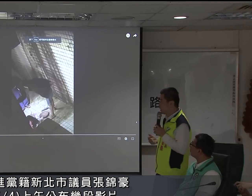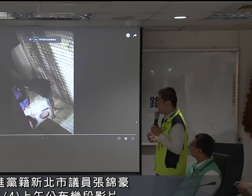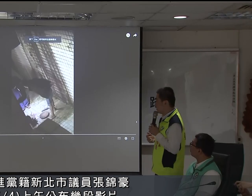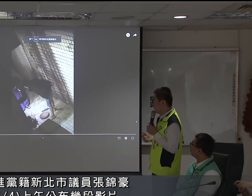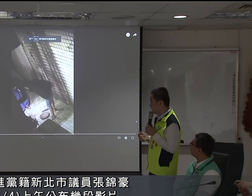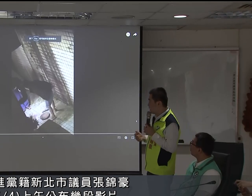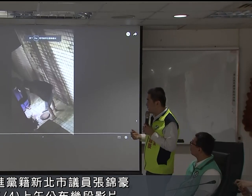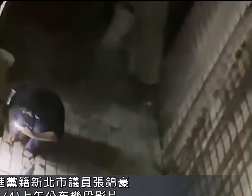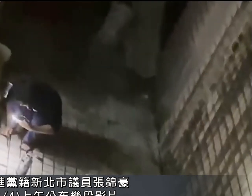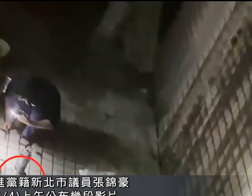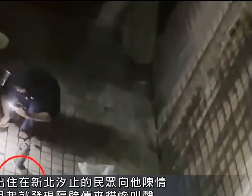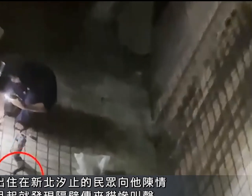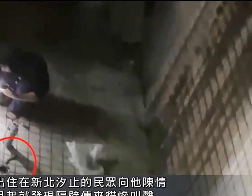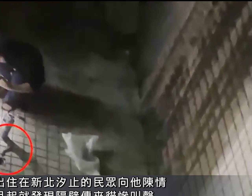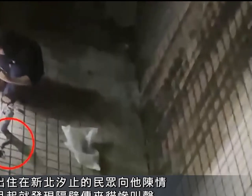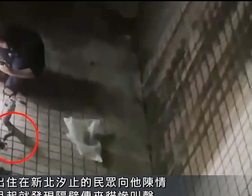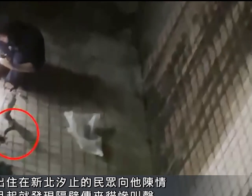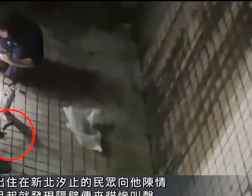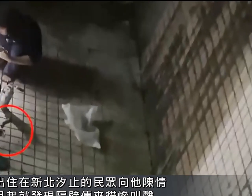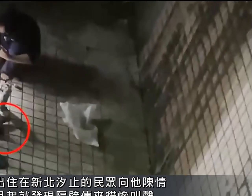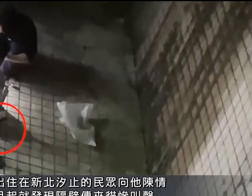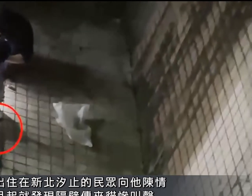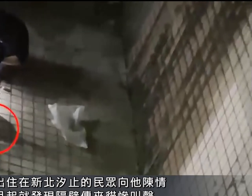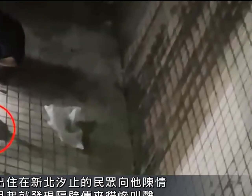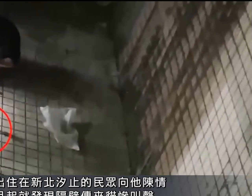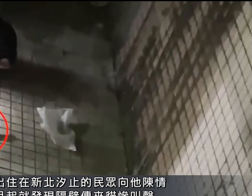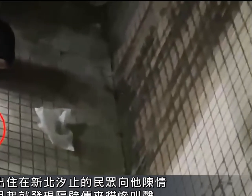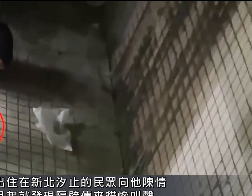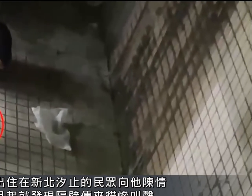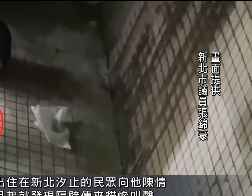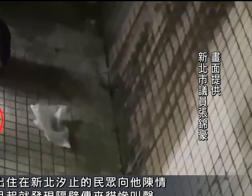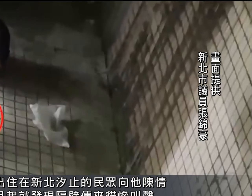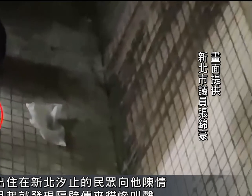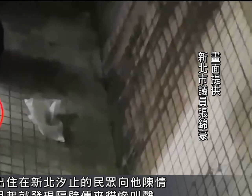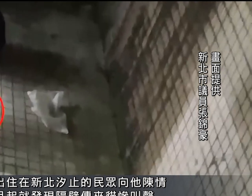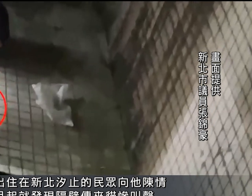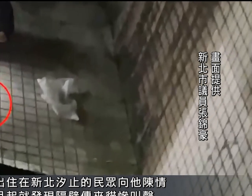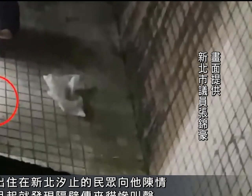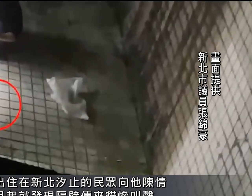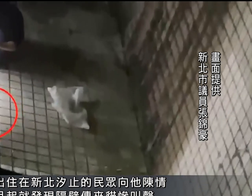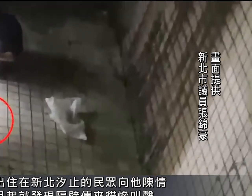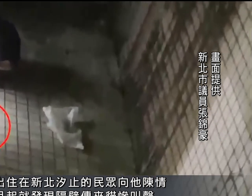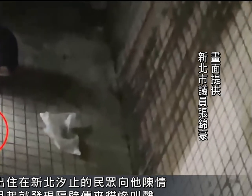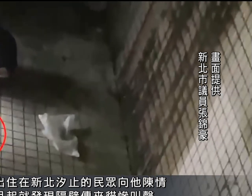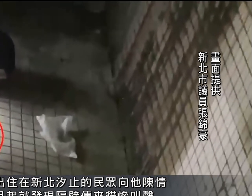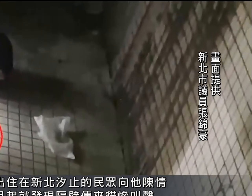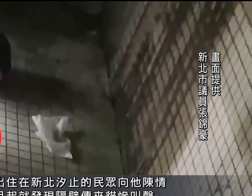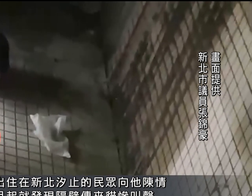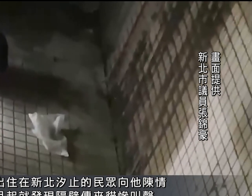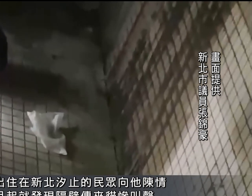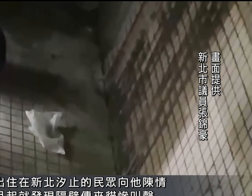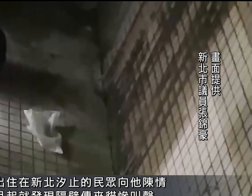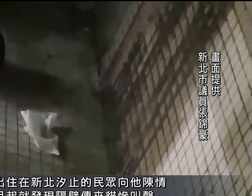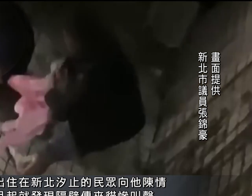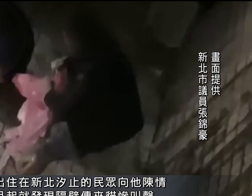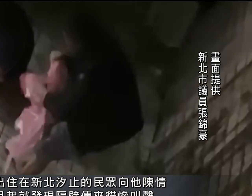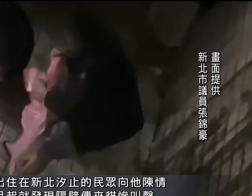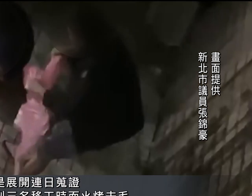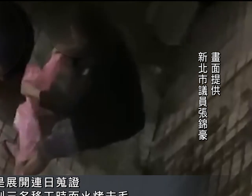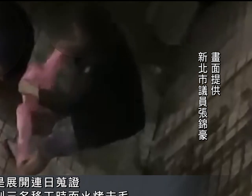几段影片，指出住在新北汐止的民众向他陈情，三月起就发现隔壁传来猫惨叫声，于是展开连